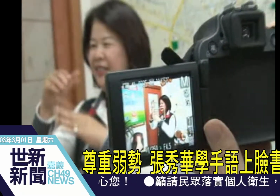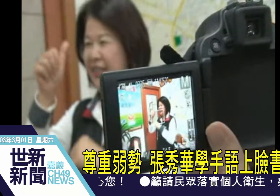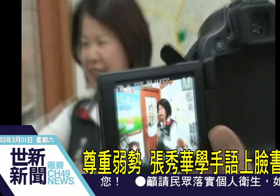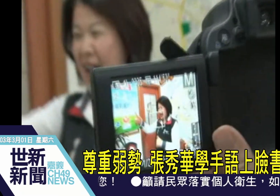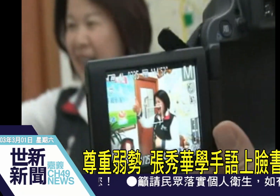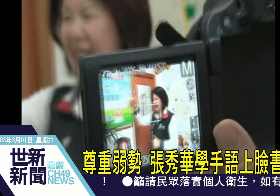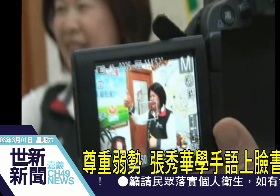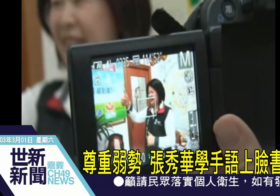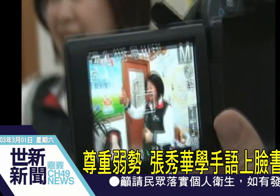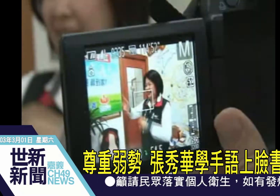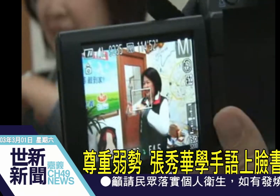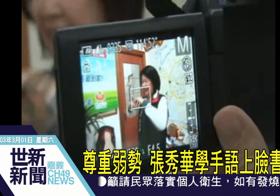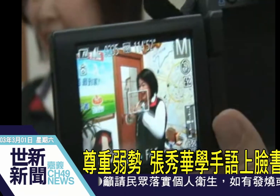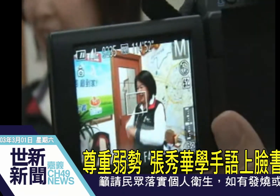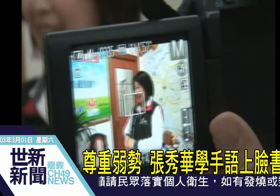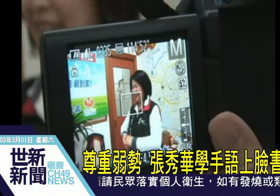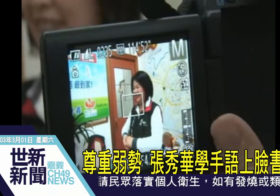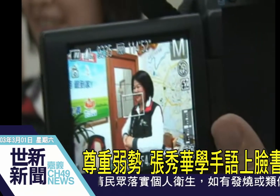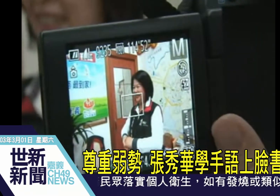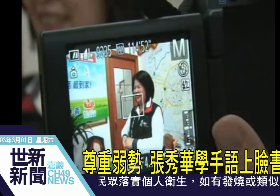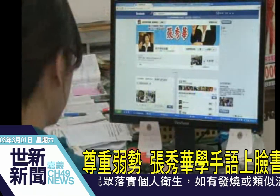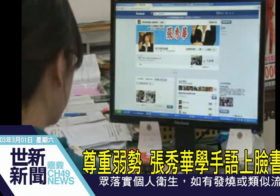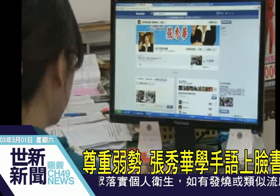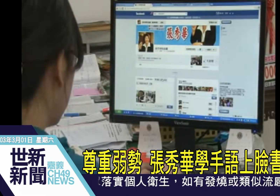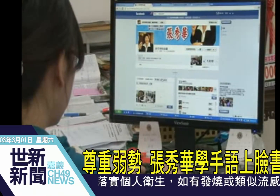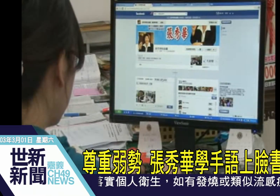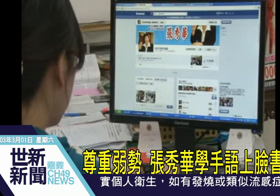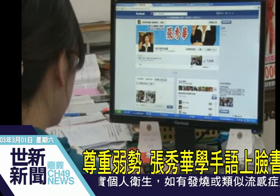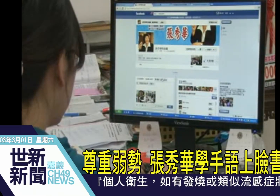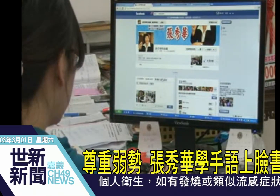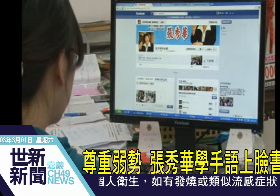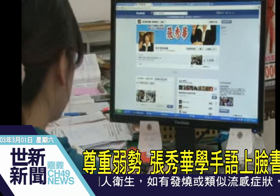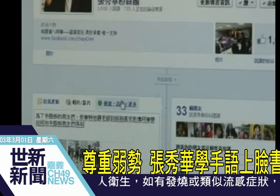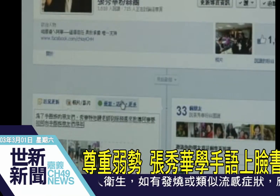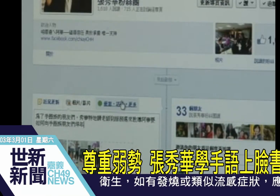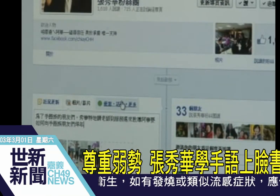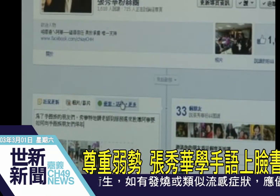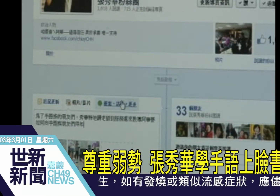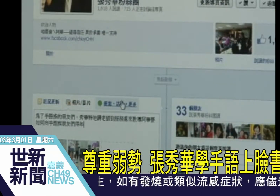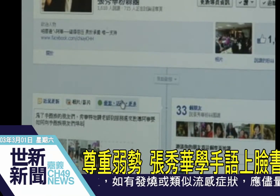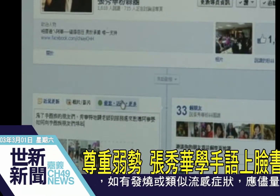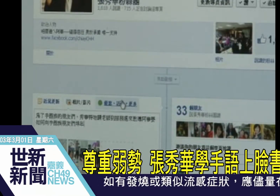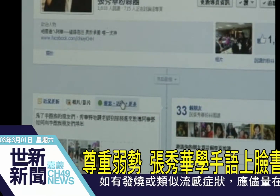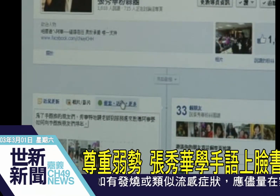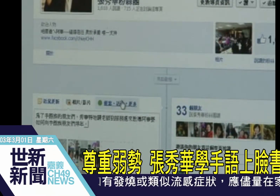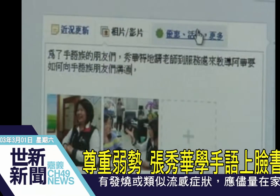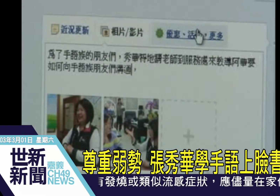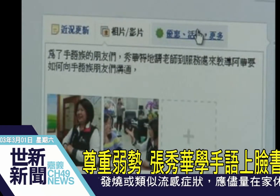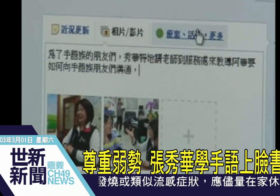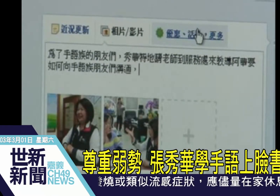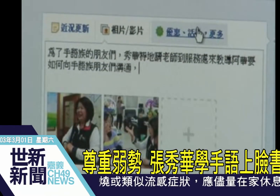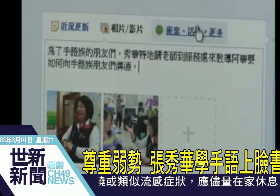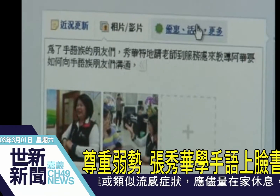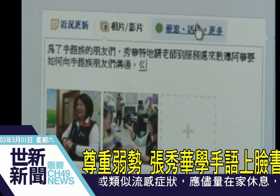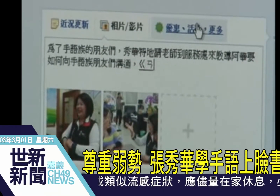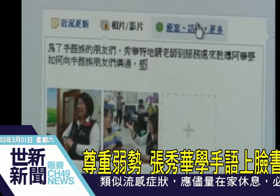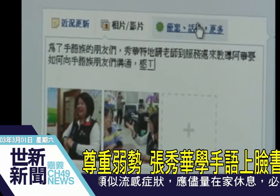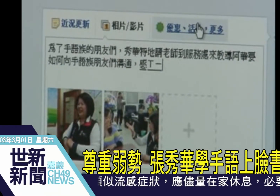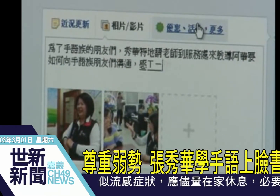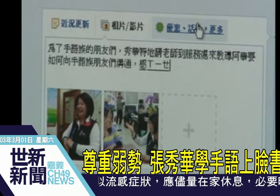长，一定。 努力学习手语，搁将影片铺伫咧脸书顶头，张秀华用心，互袂